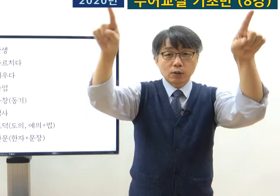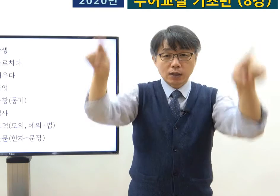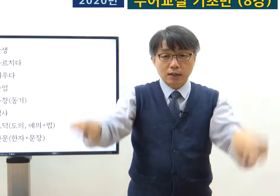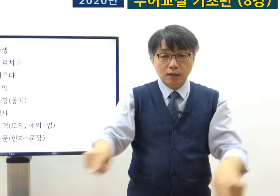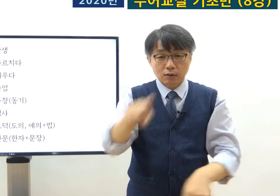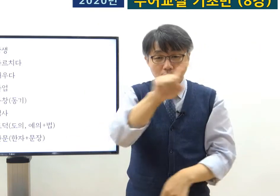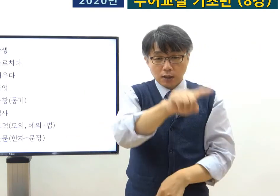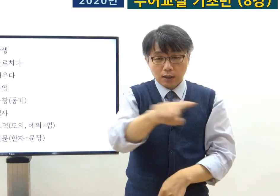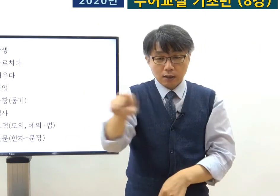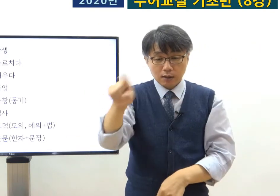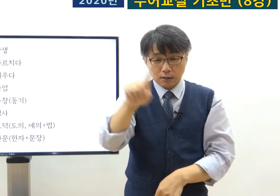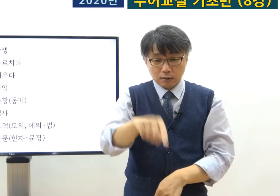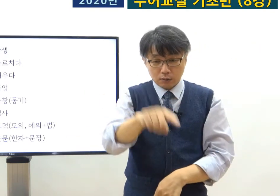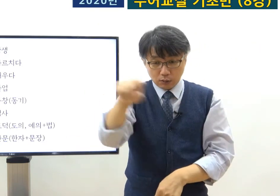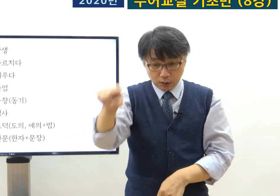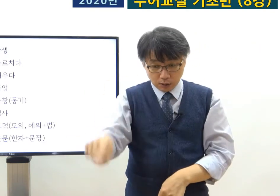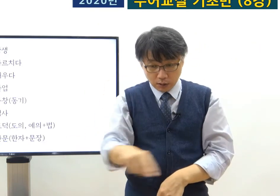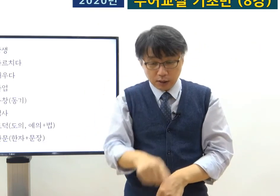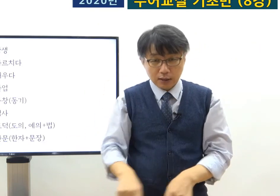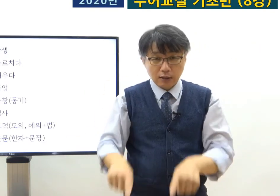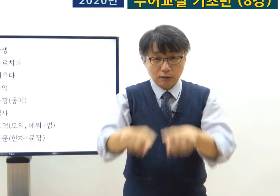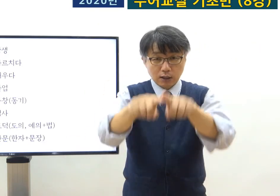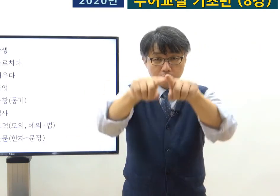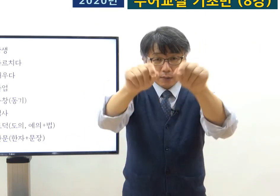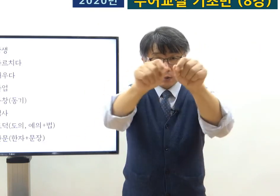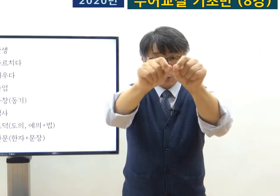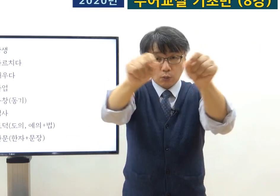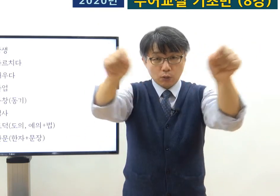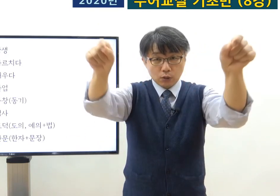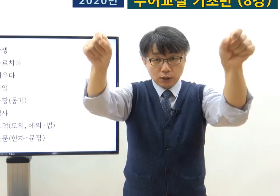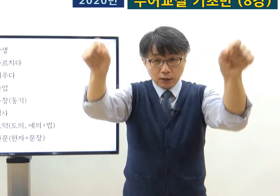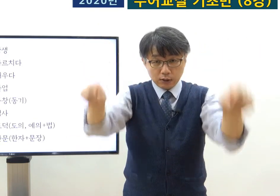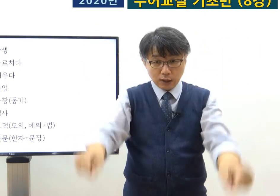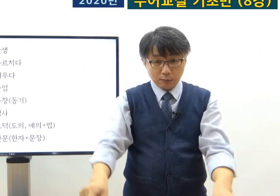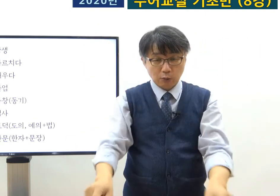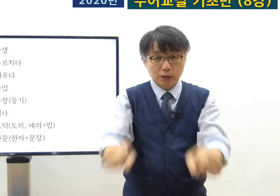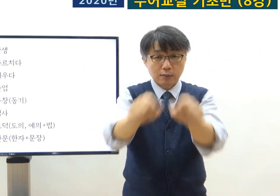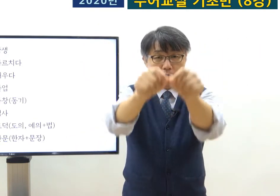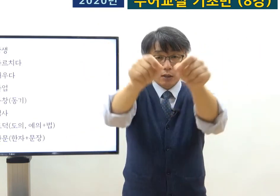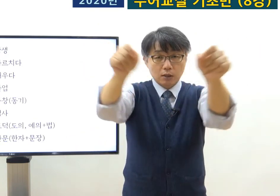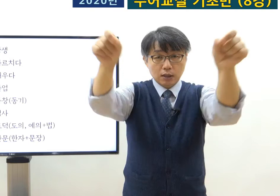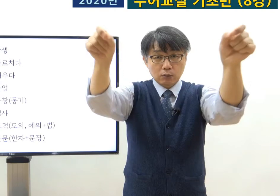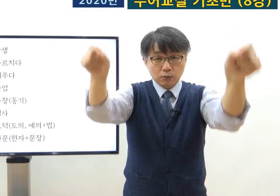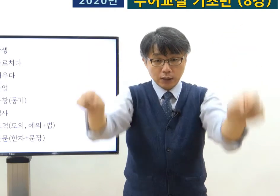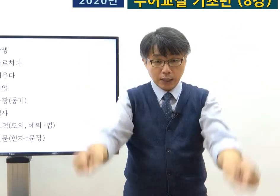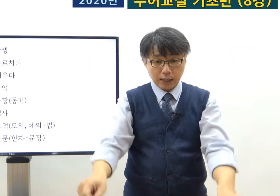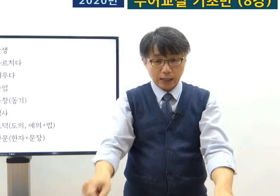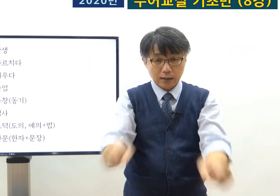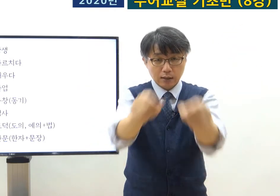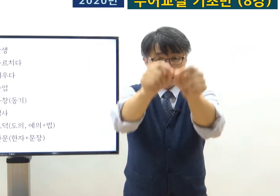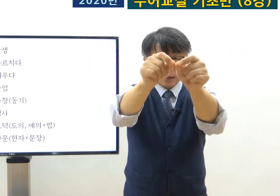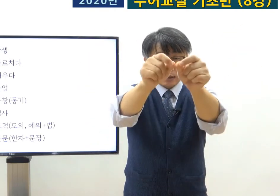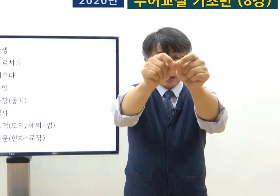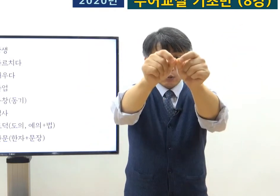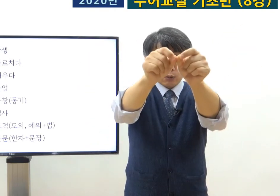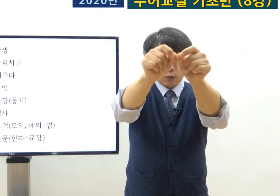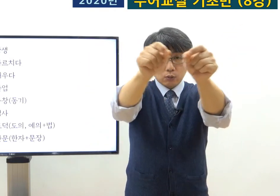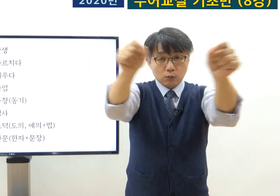돼 있잖아요. 이렇게 돼 있잖아요. 그러니까 요거를 그린다고 생각하면 동창입니다. 자 동창. 자